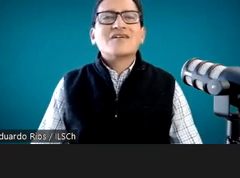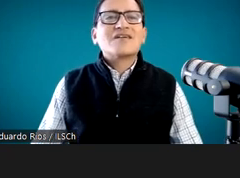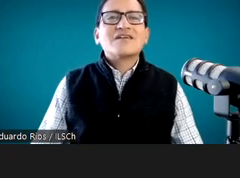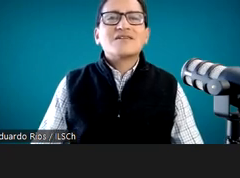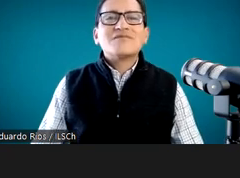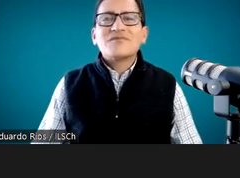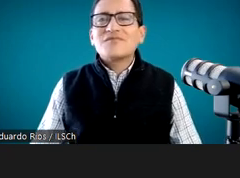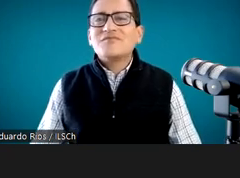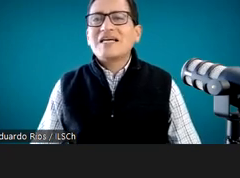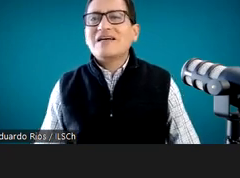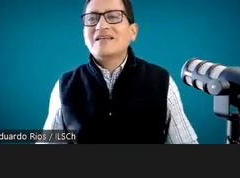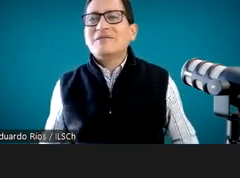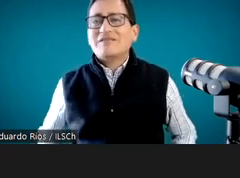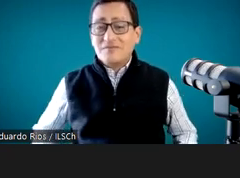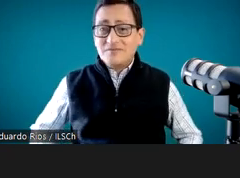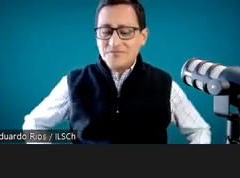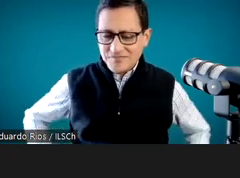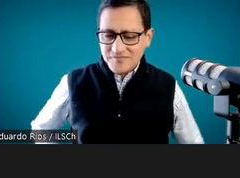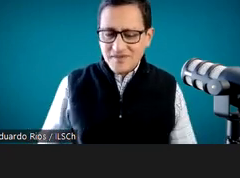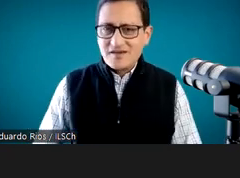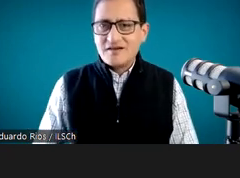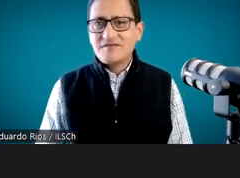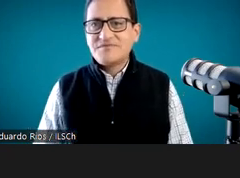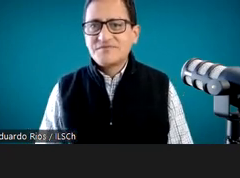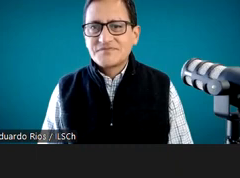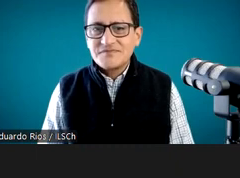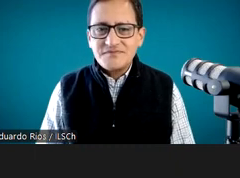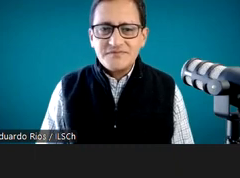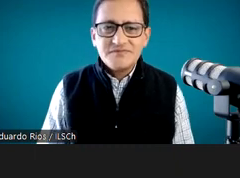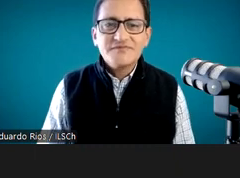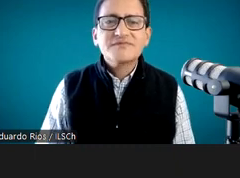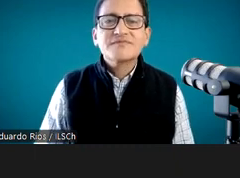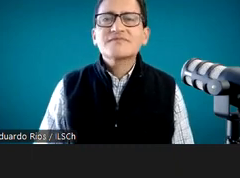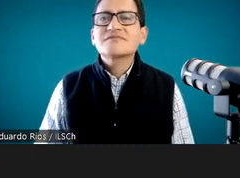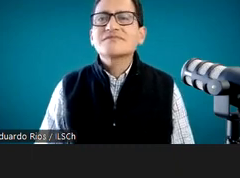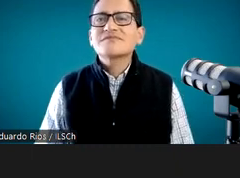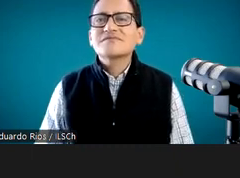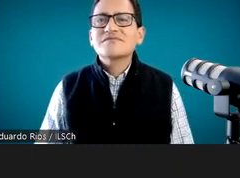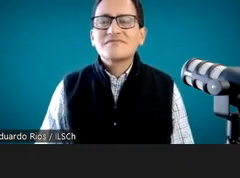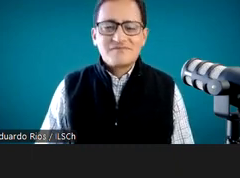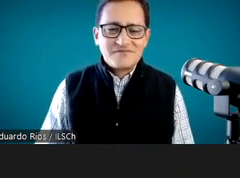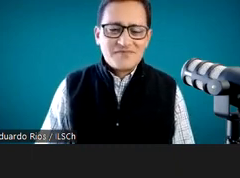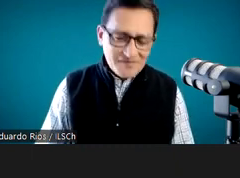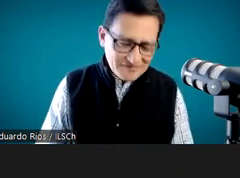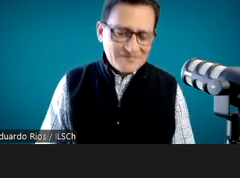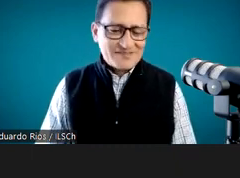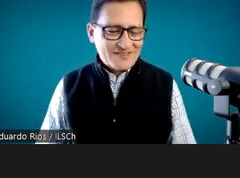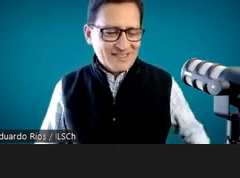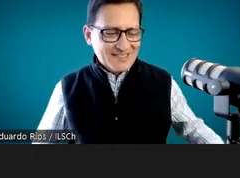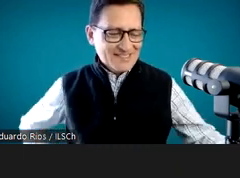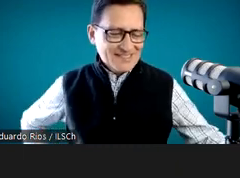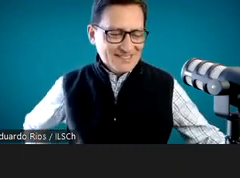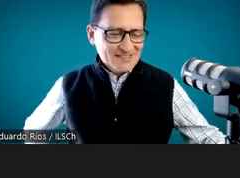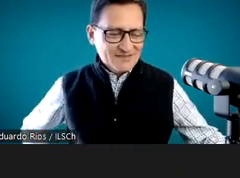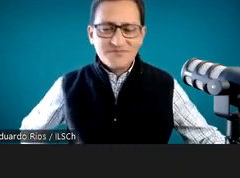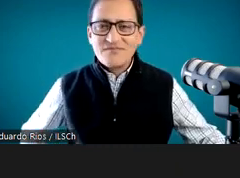Por acá, Maribel Zapata. Maribel, ya Maribel. Sí. Tengo problemas con la cámara, así que pido las disculpas pertinentes.